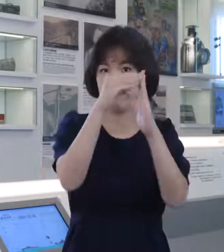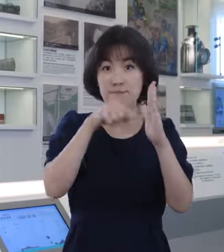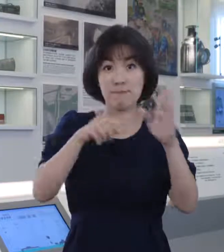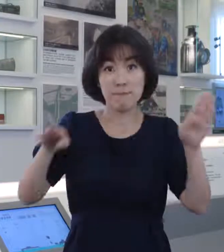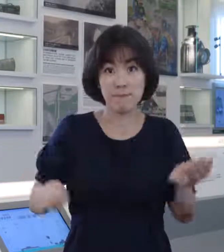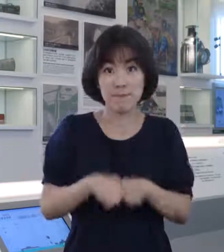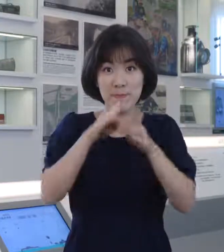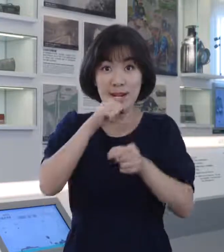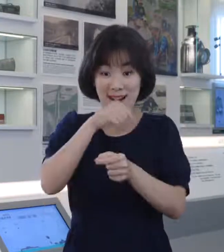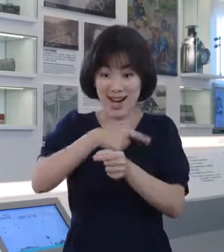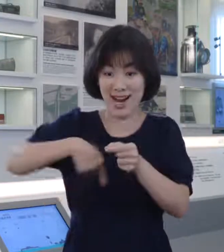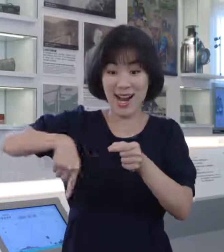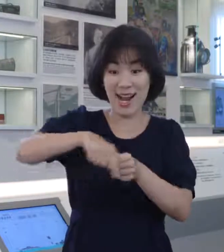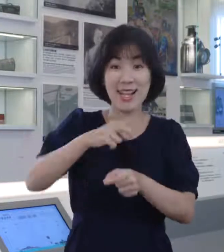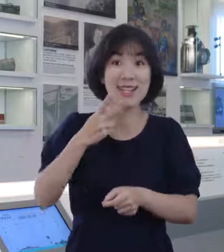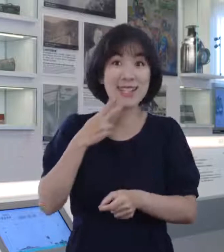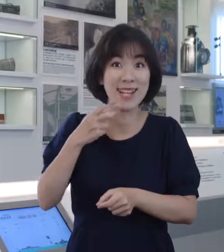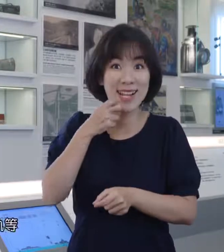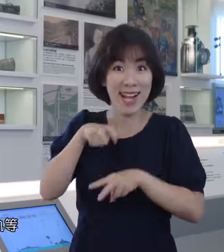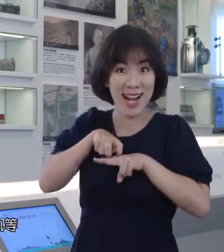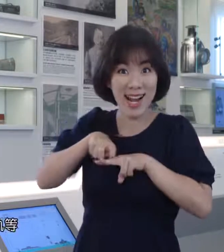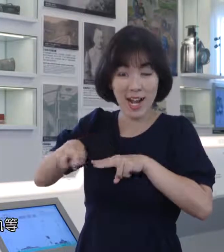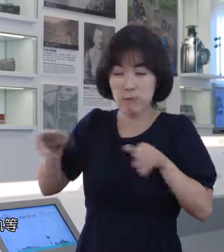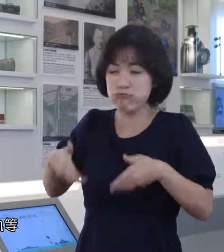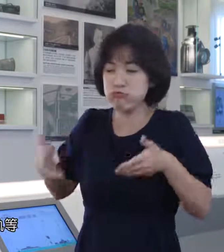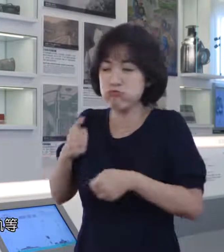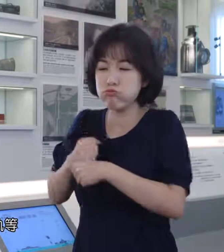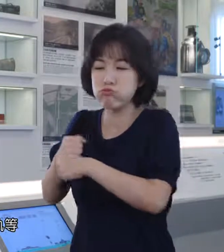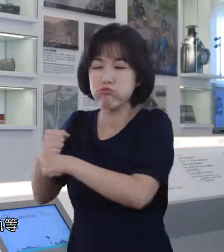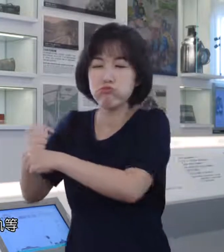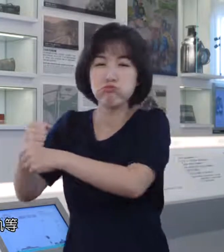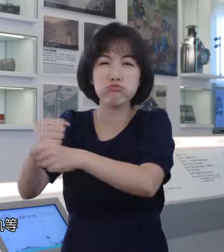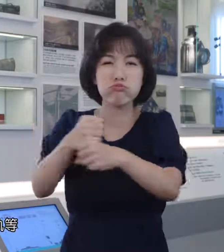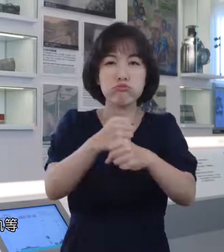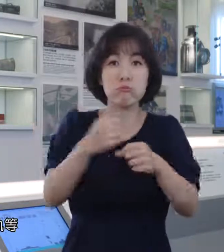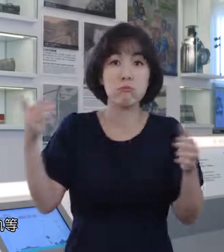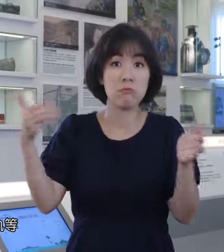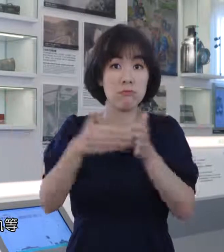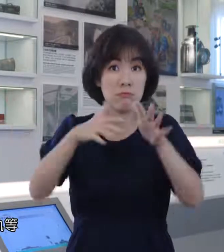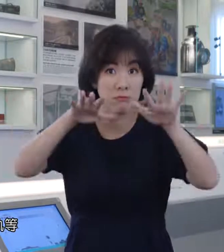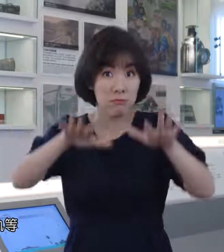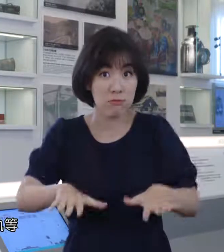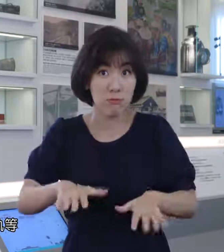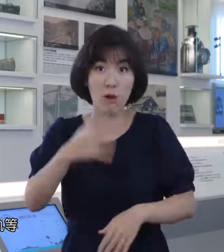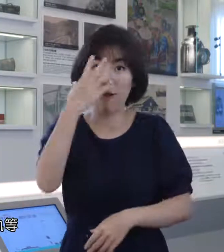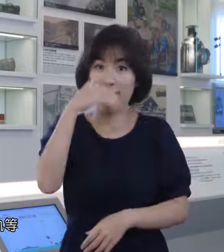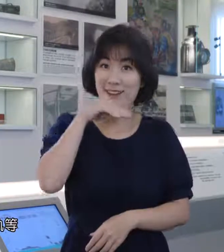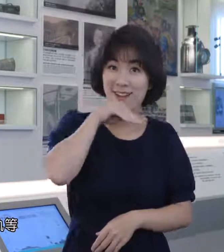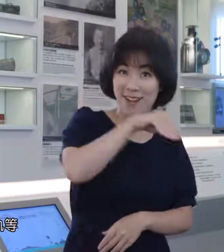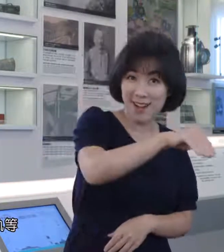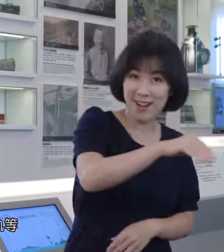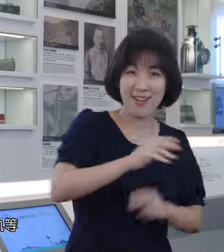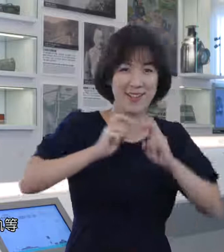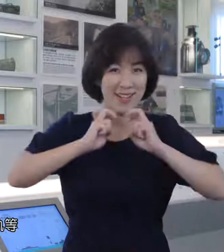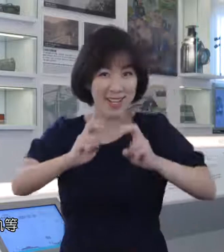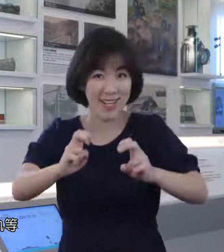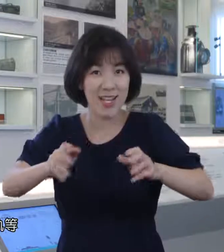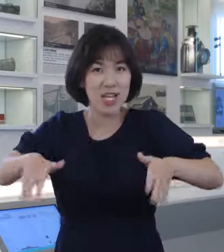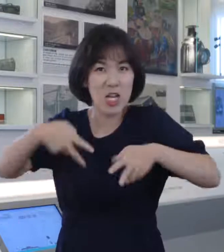设为始，到现在的高铁、捷运、轻轨等